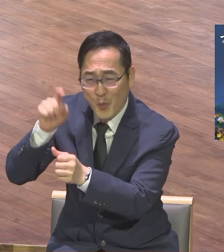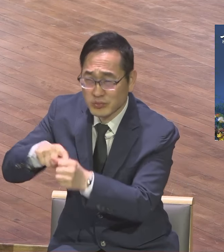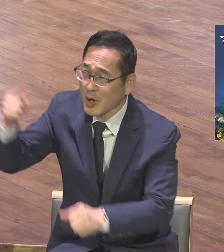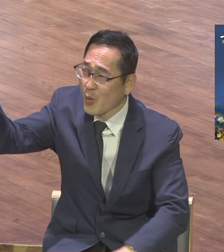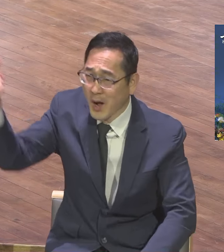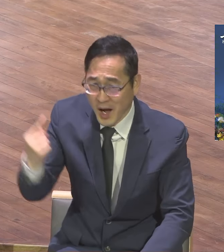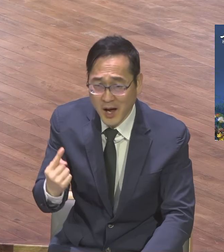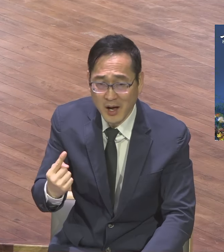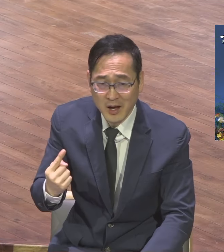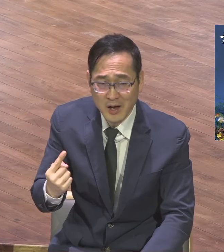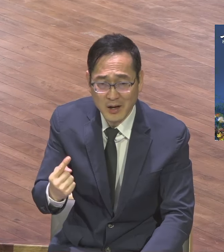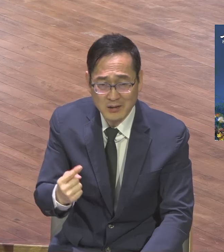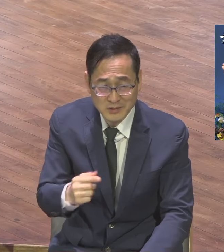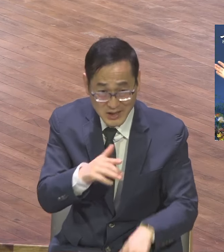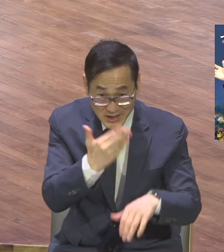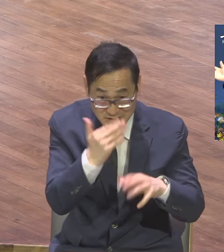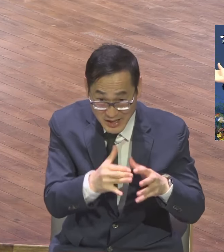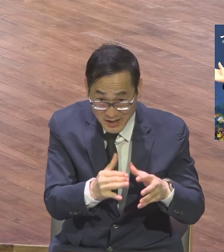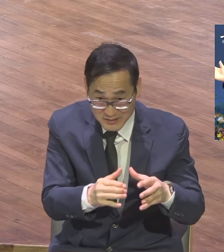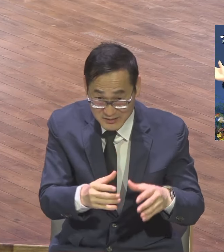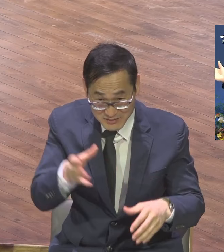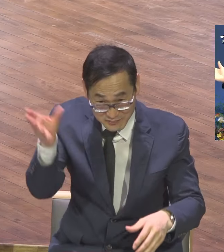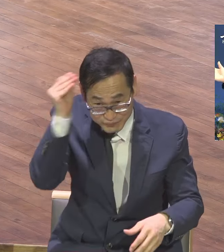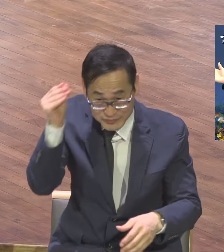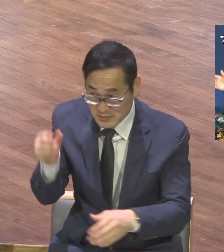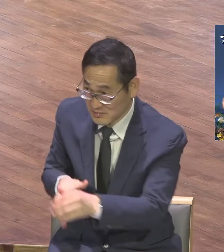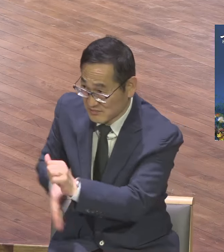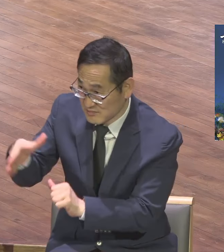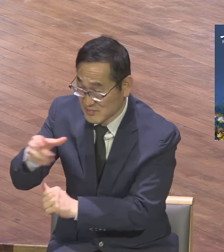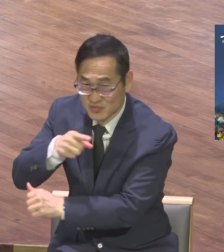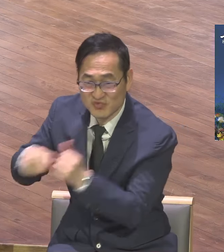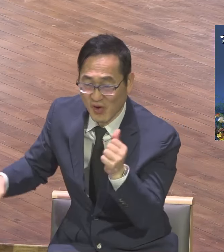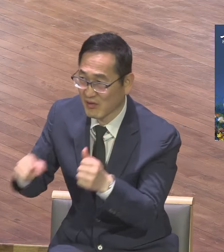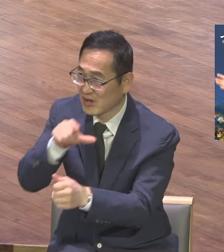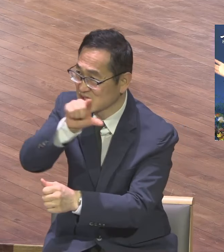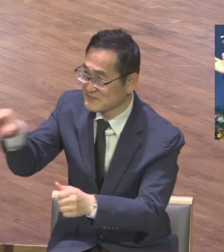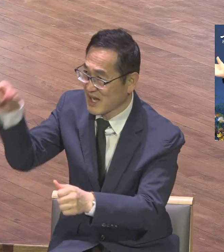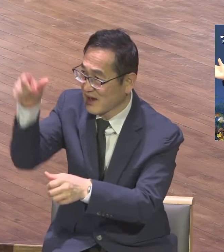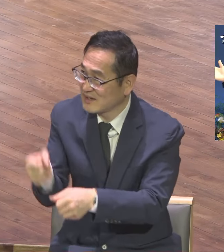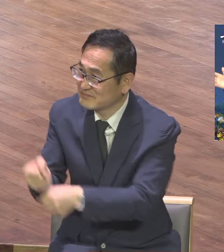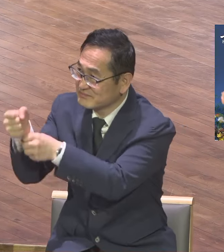다 선지자 죽여버리고 그 이스라엘 지금도 2000년 동안 지금도